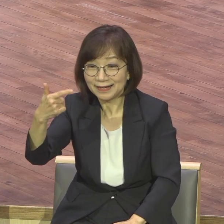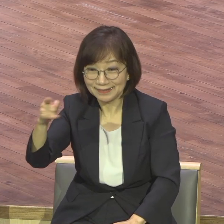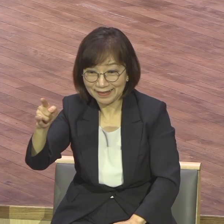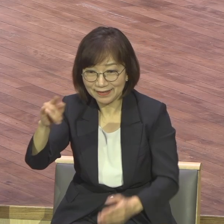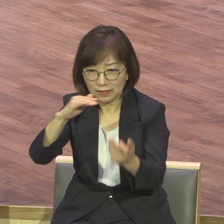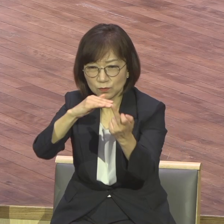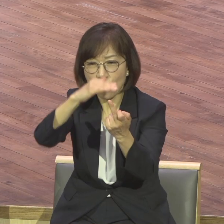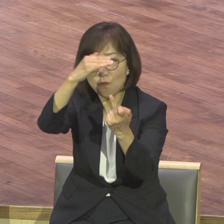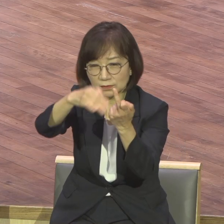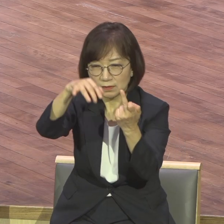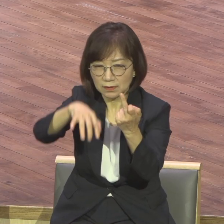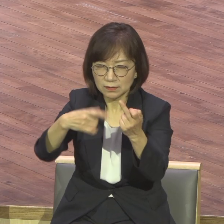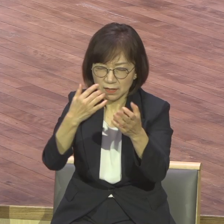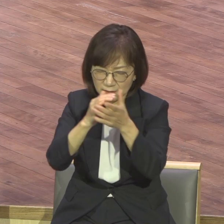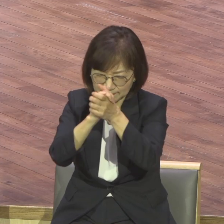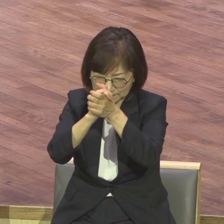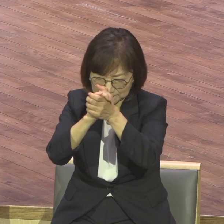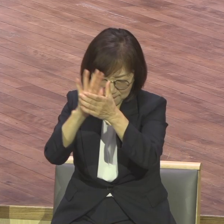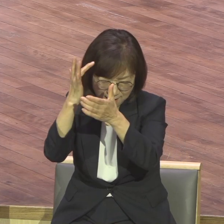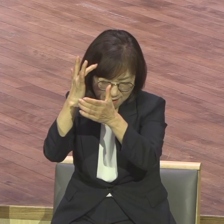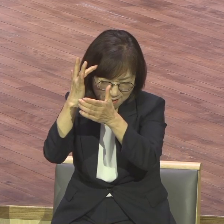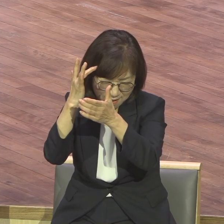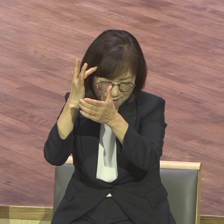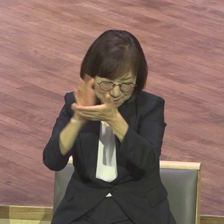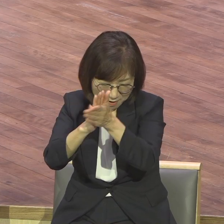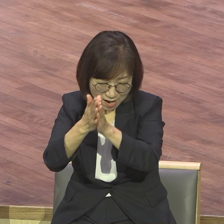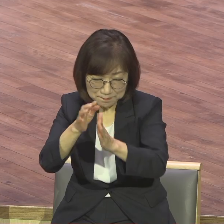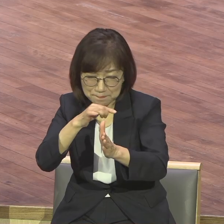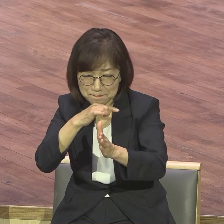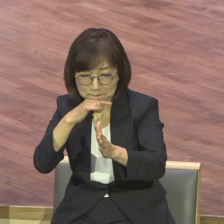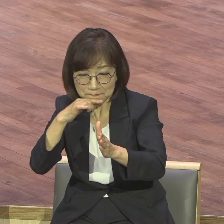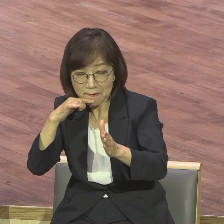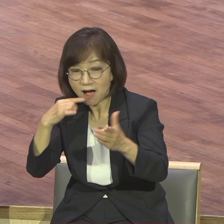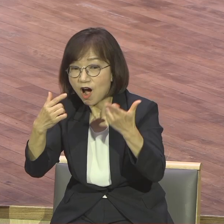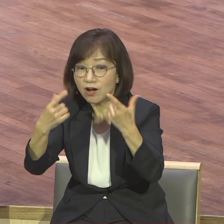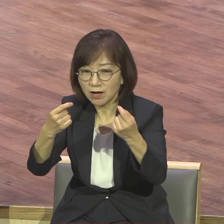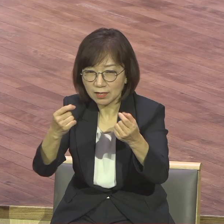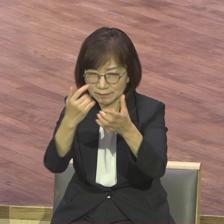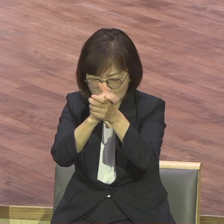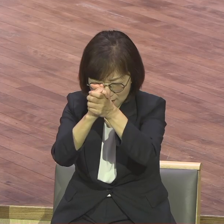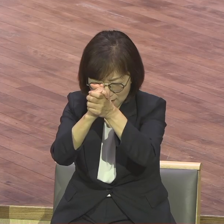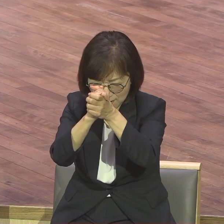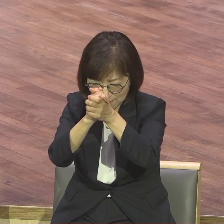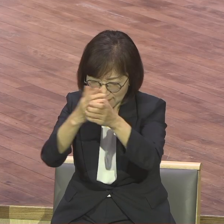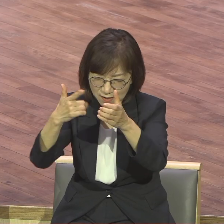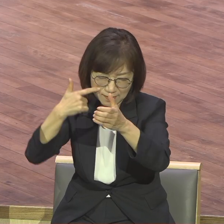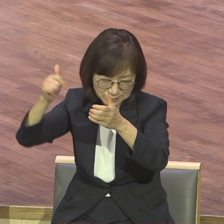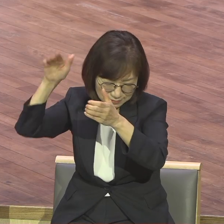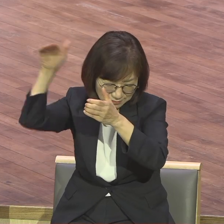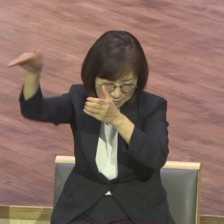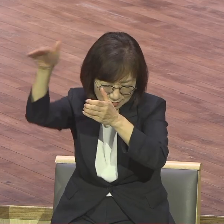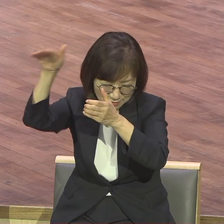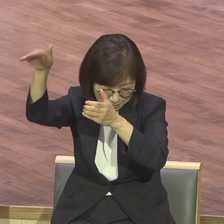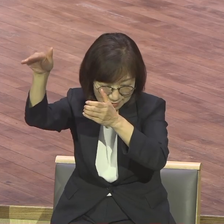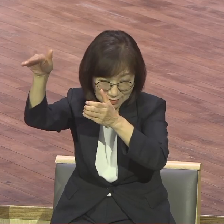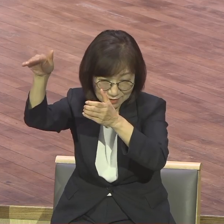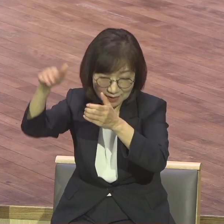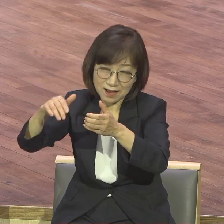빗방울처럼 땀이인데 빗방울처럼 간절히 기도했어요 아빠 아버지 아버지께는 모든 것이